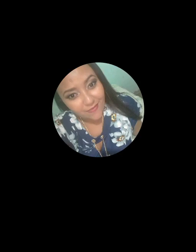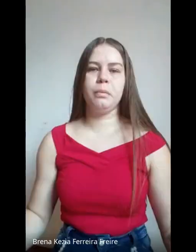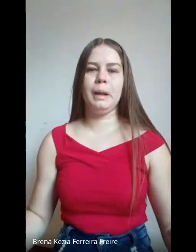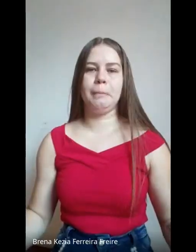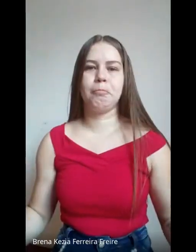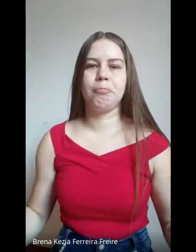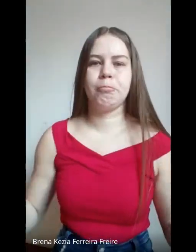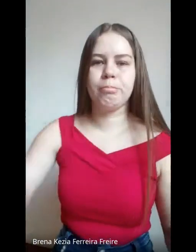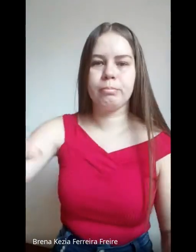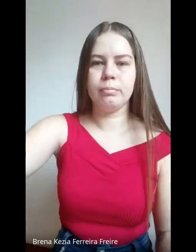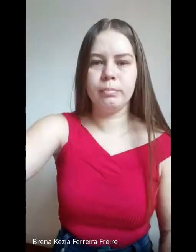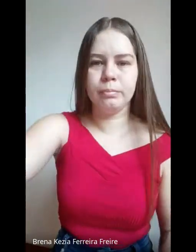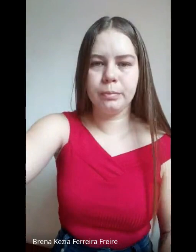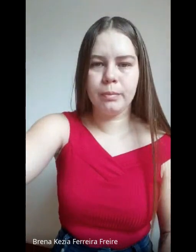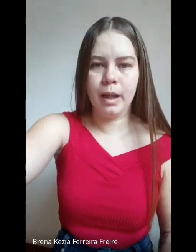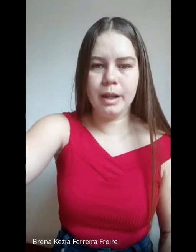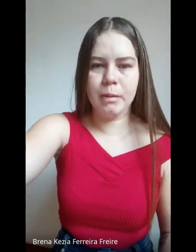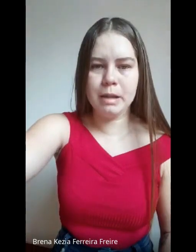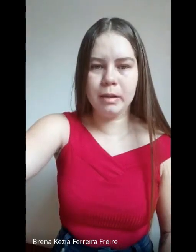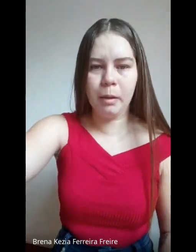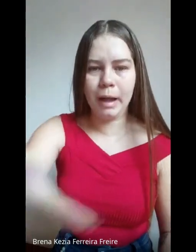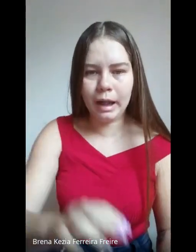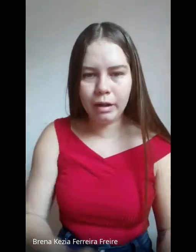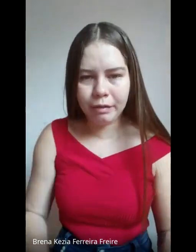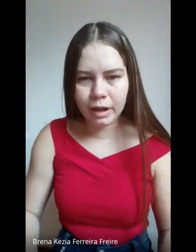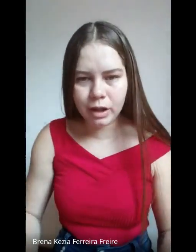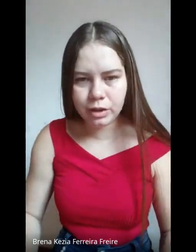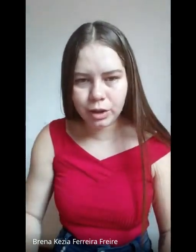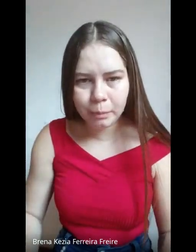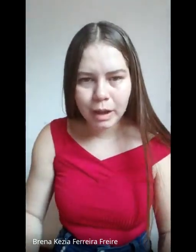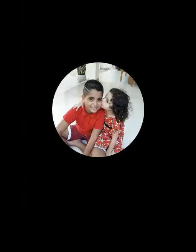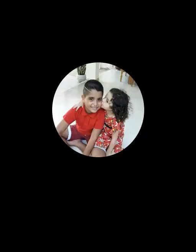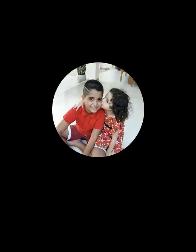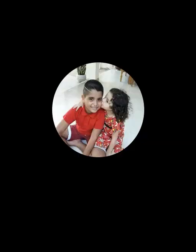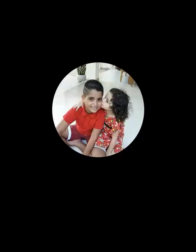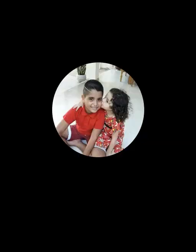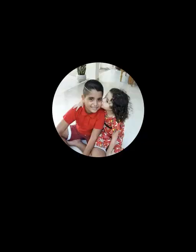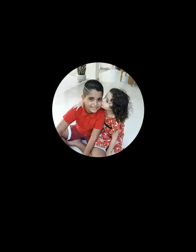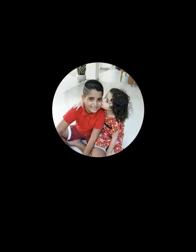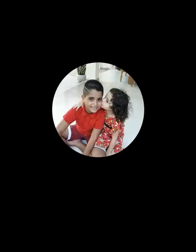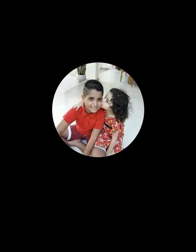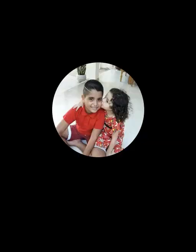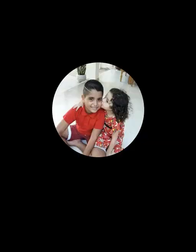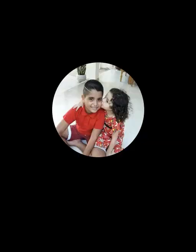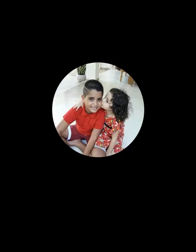bem. É isso mesmo. Então, para quem não fez, gente, é. Capote no animal, né, tia?